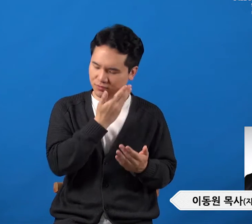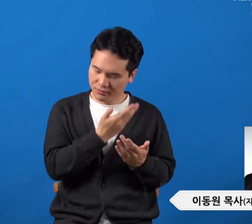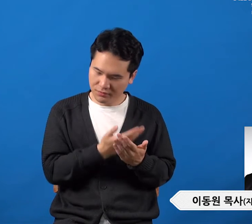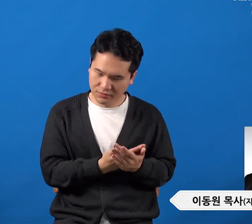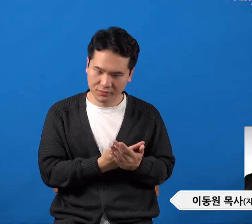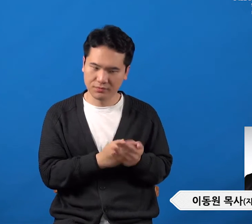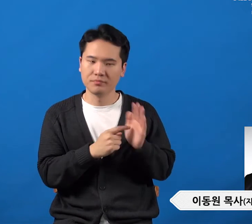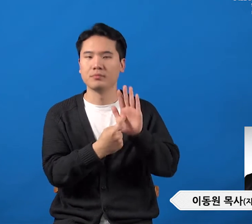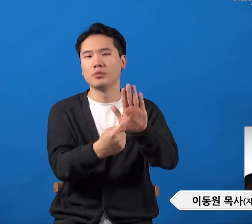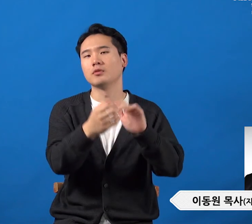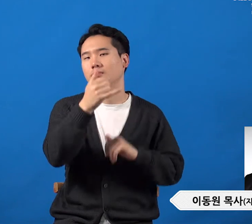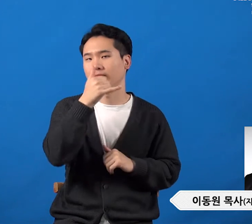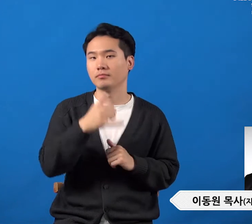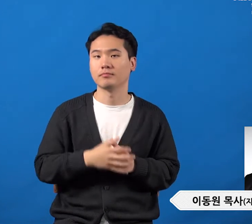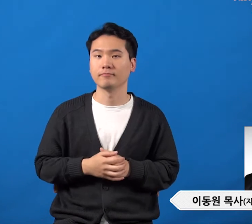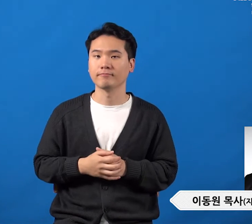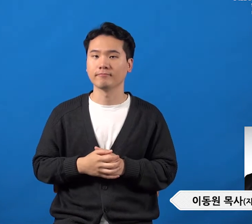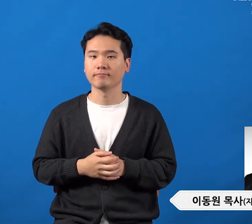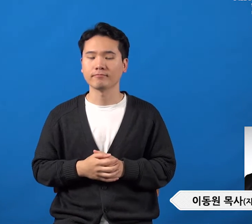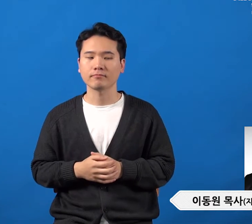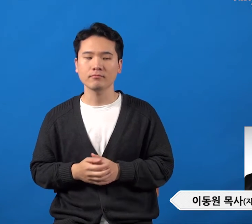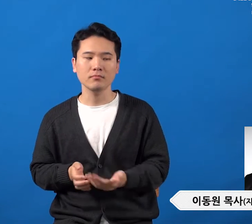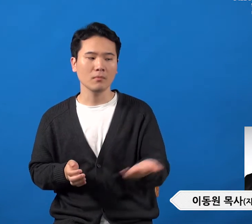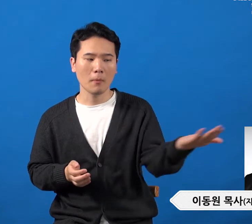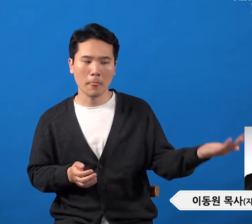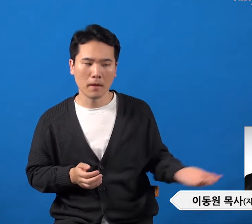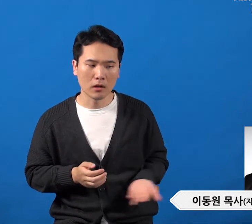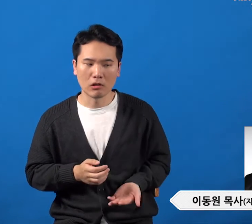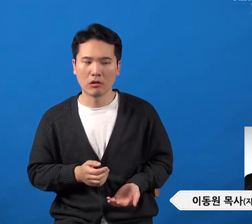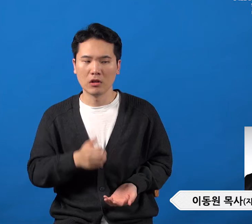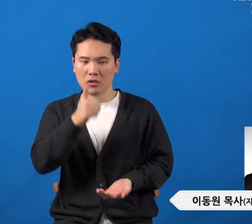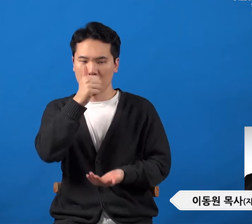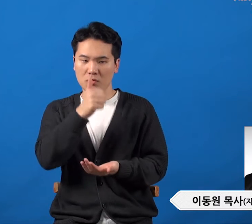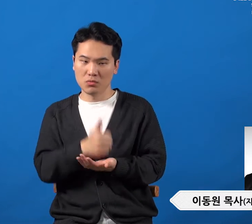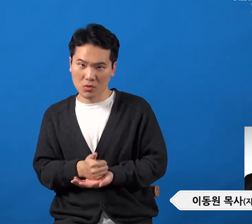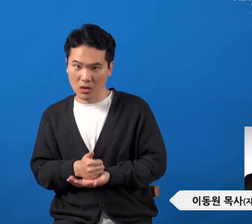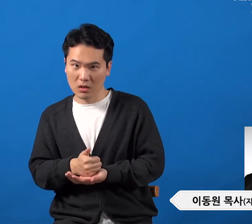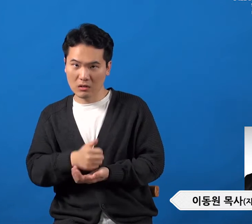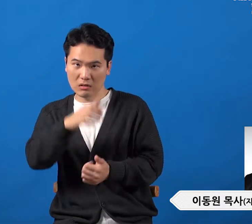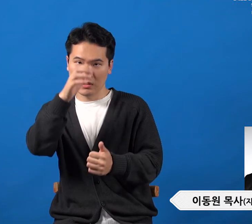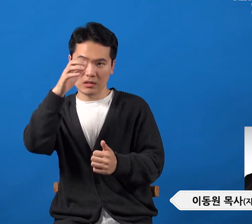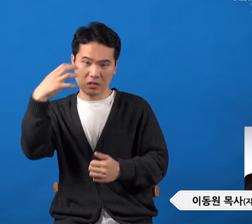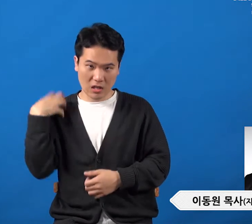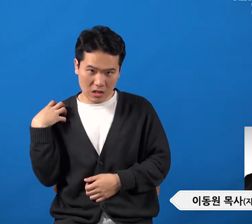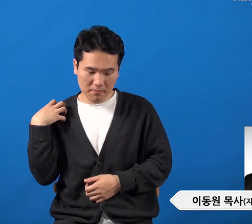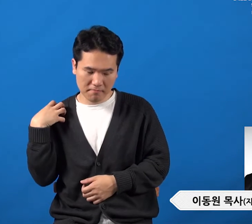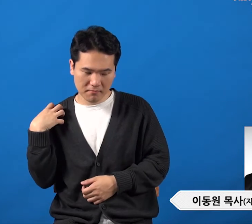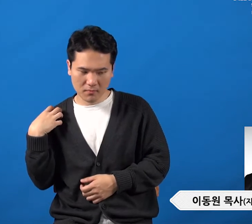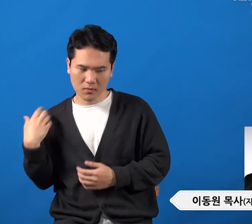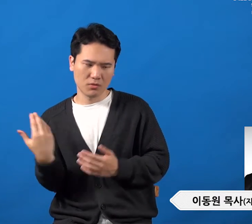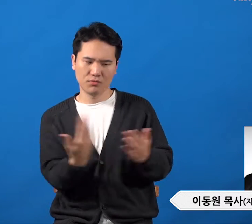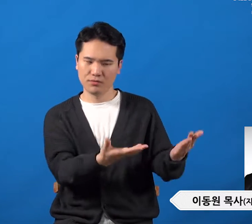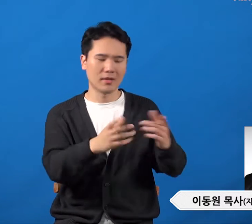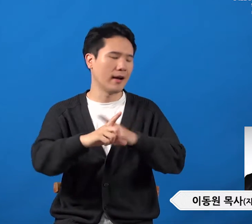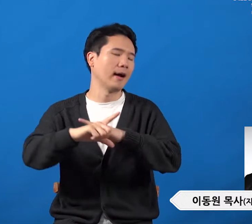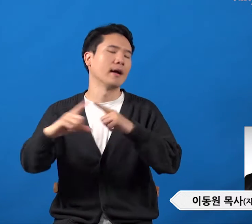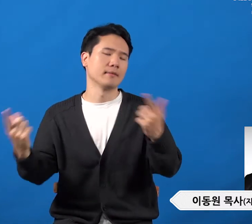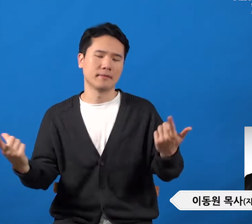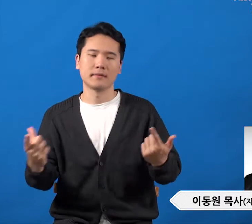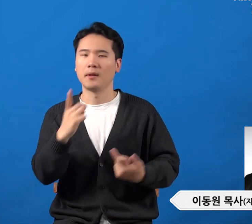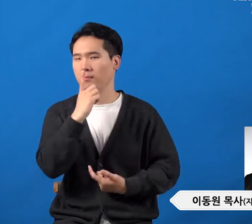결심을 이렇게 피력합니다. 그들에게 허물을 돌리지 않겠다고